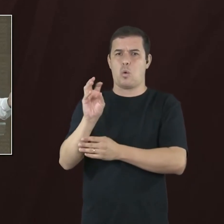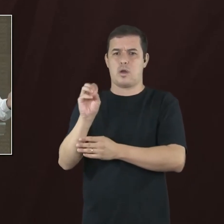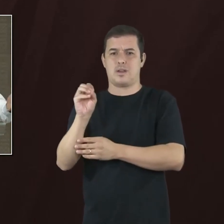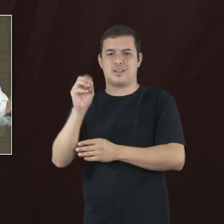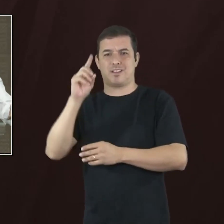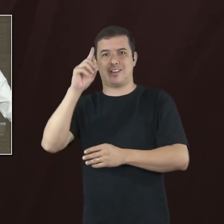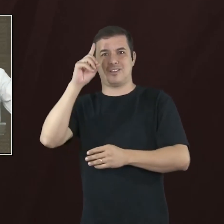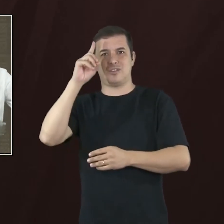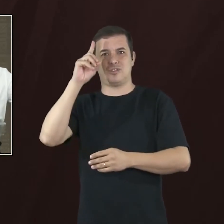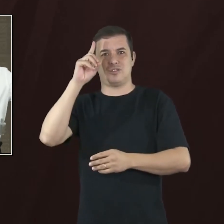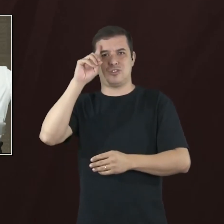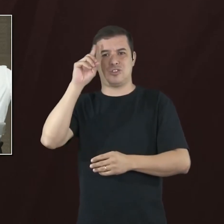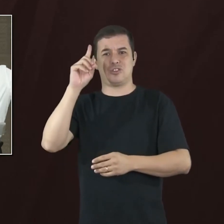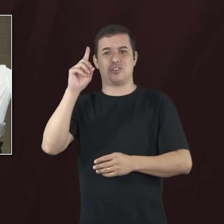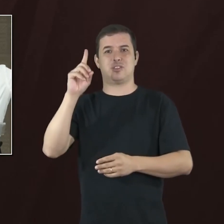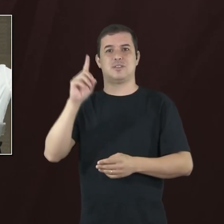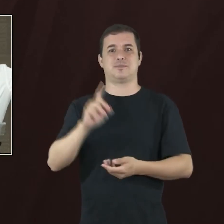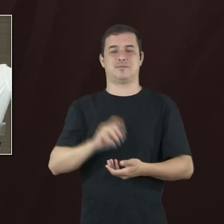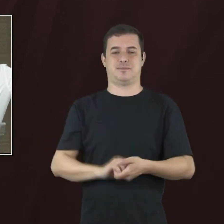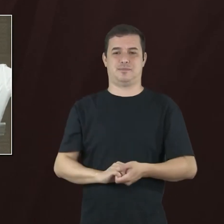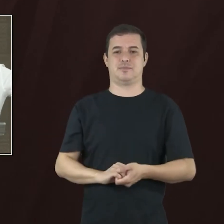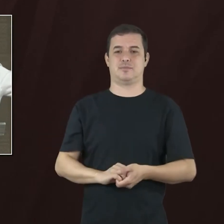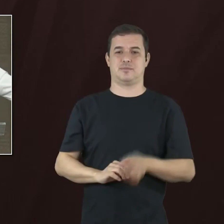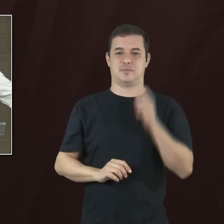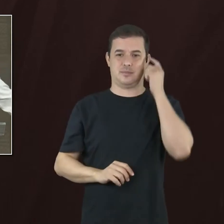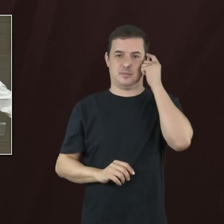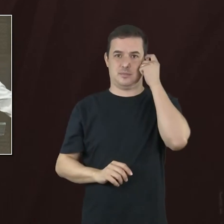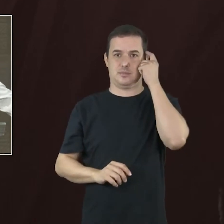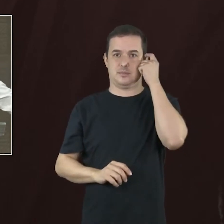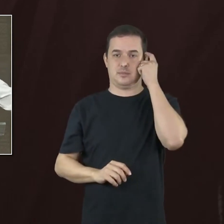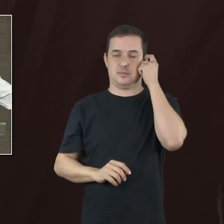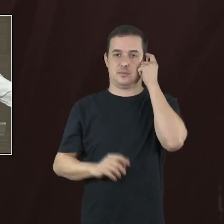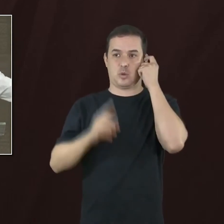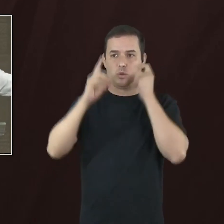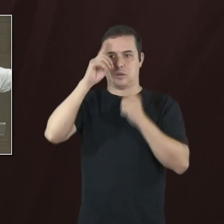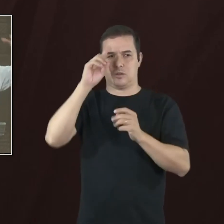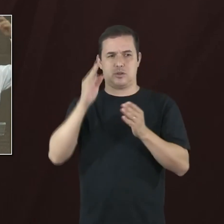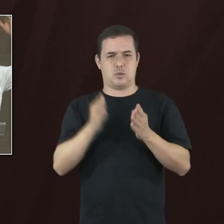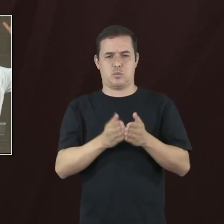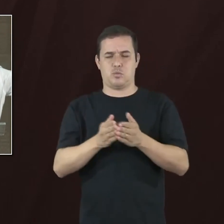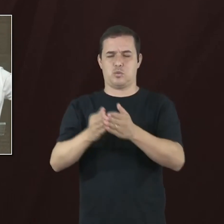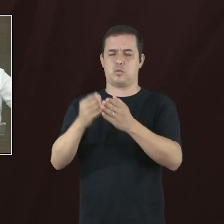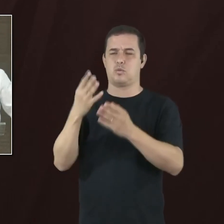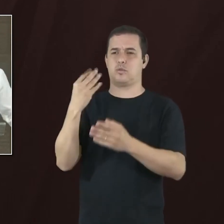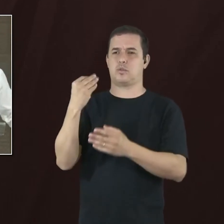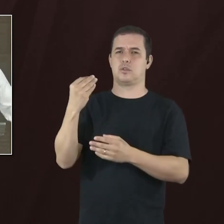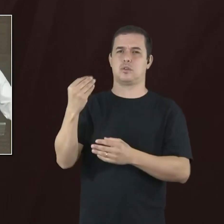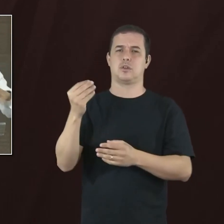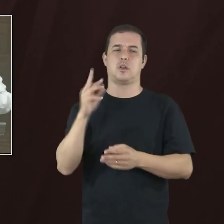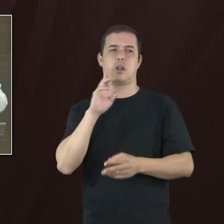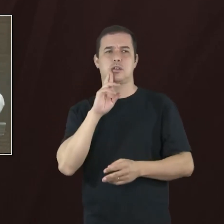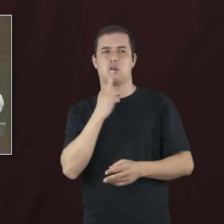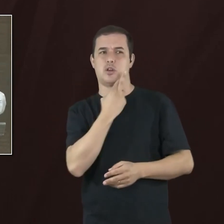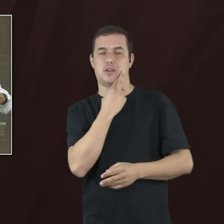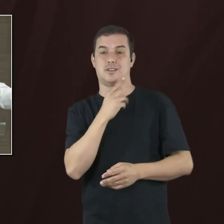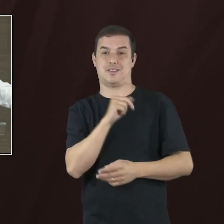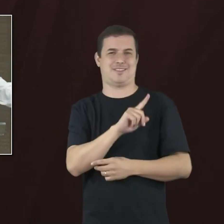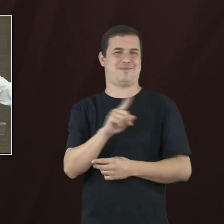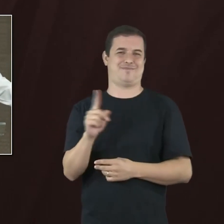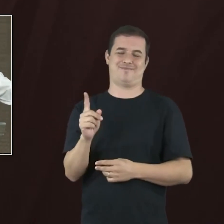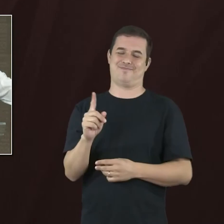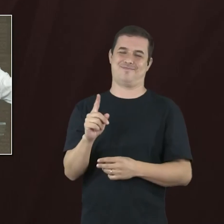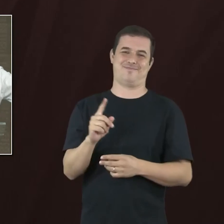E navio hoje não é aquele cruzeiro gostoso, confortável, né? Vários restaurantes de luxo. Não, era um